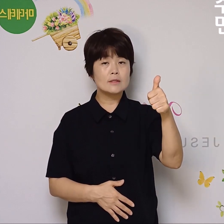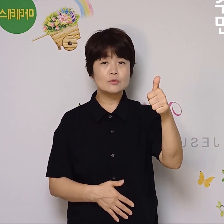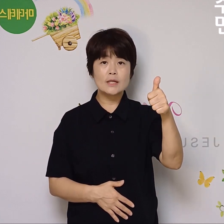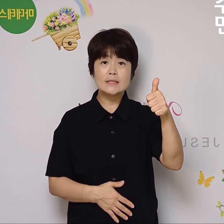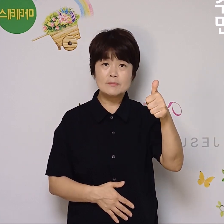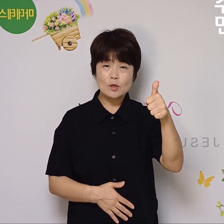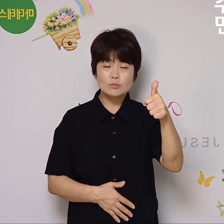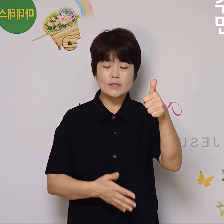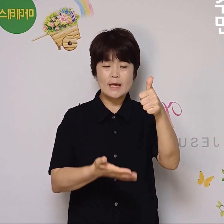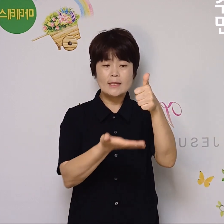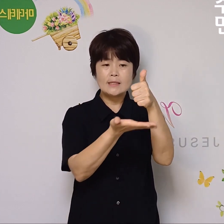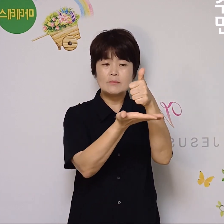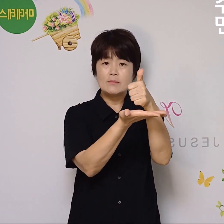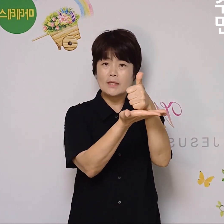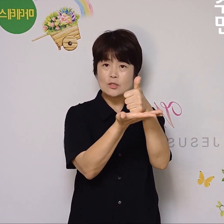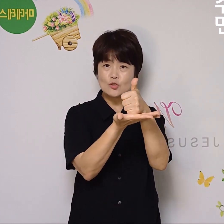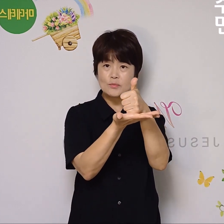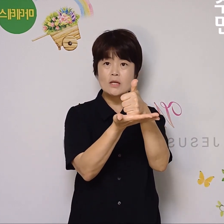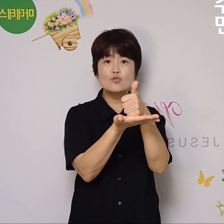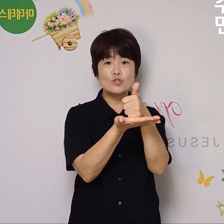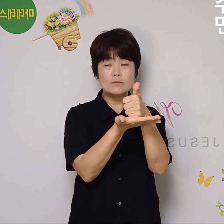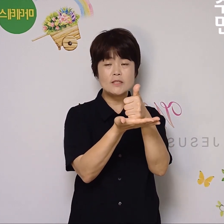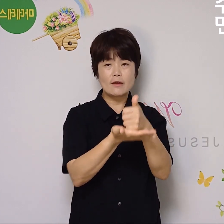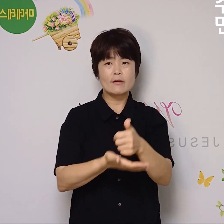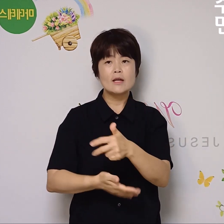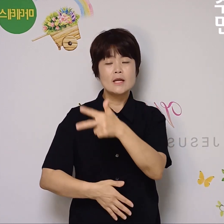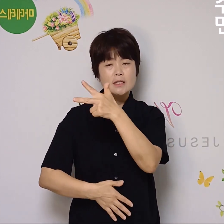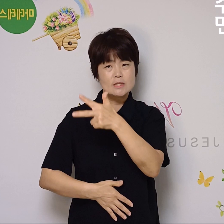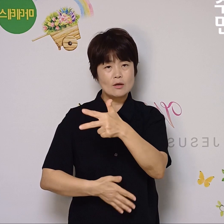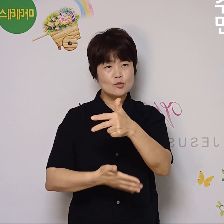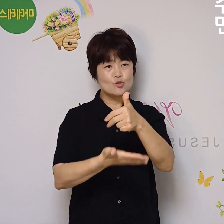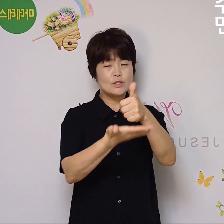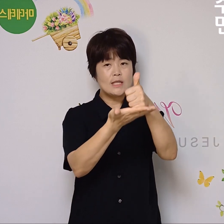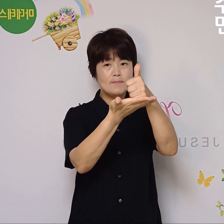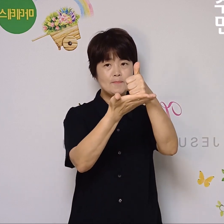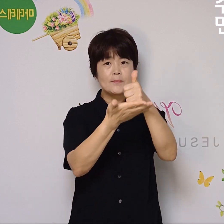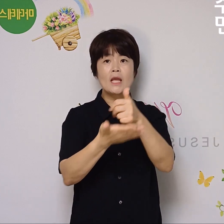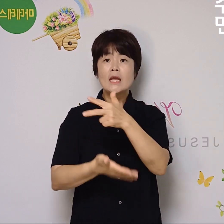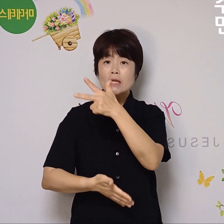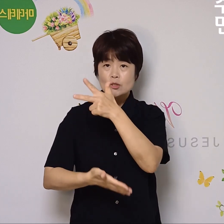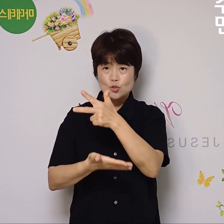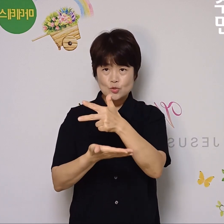우리가 님 덕분에 님을 받쳐주면 주님이 돼요. 그래서 주님